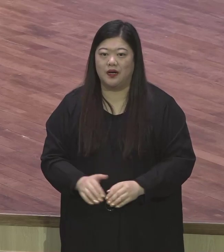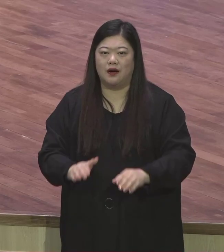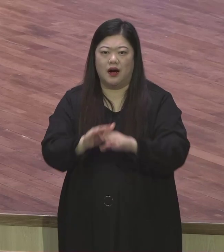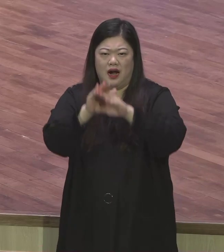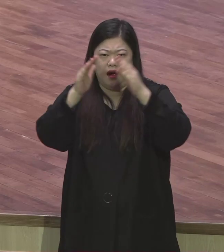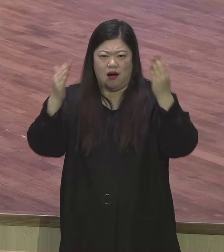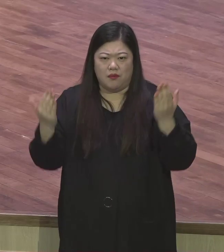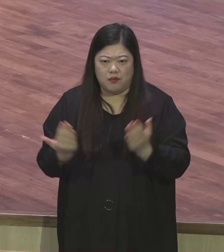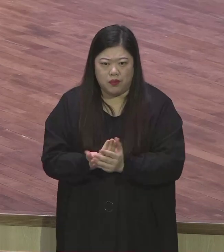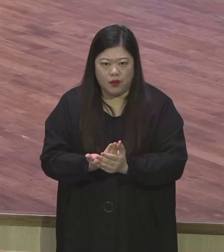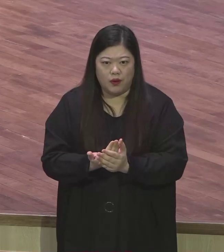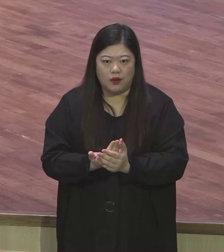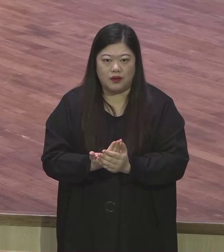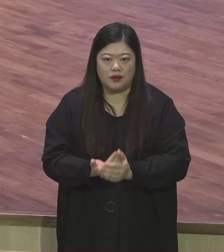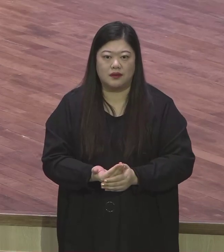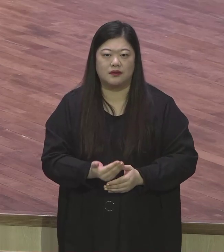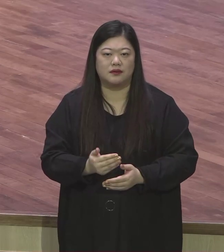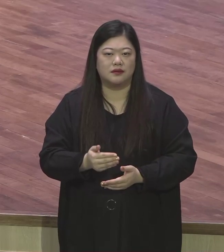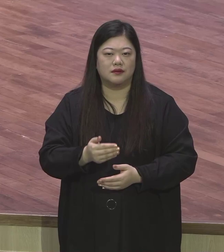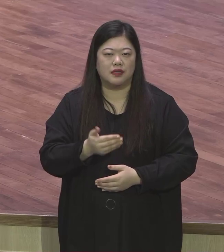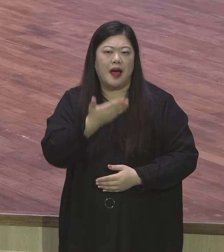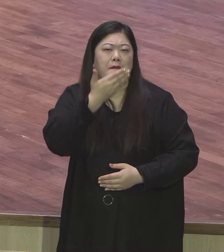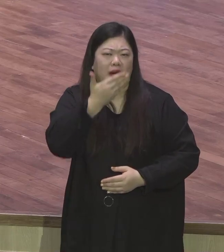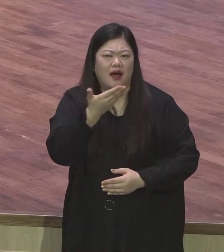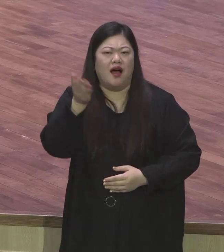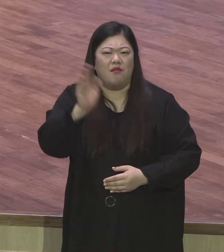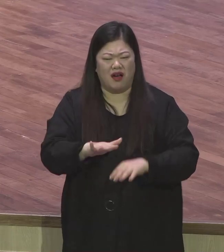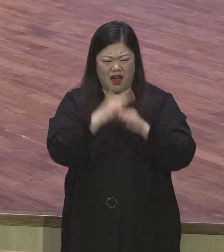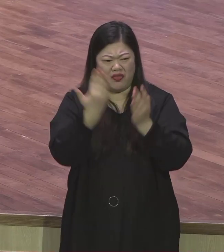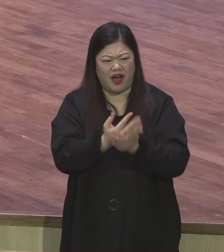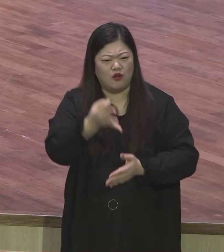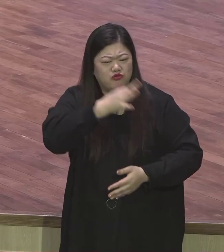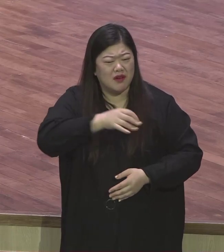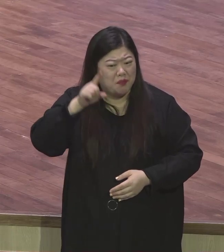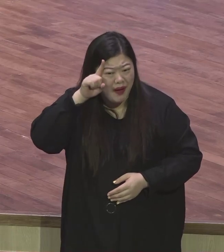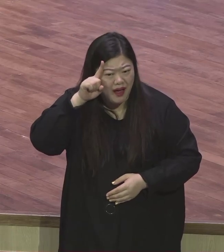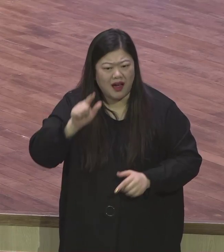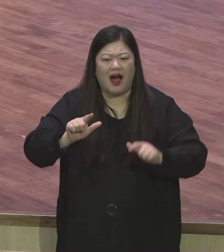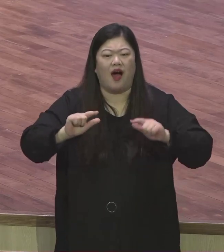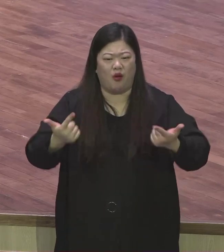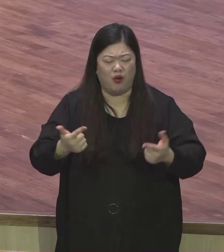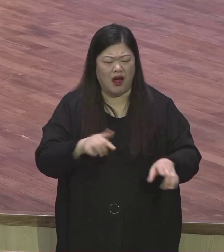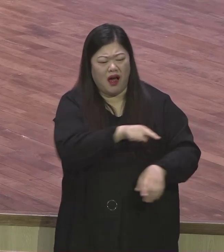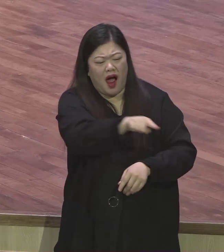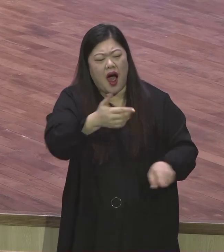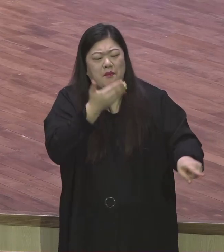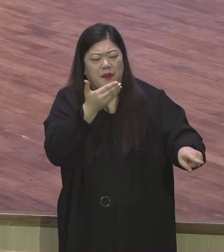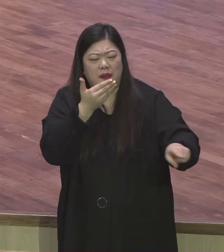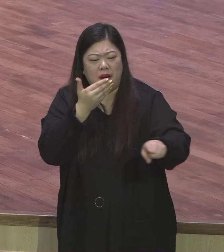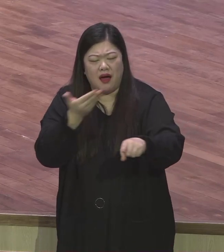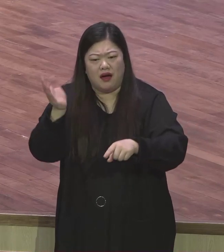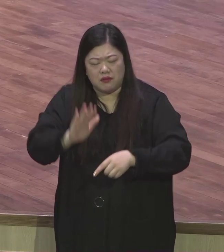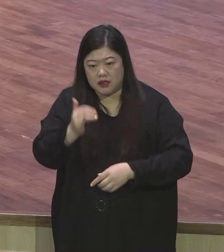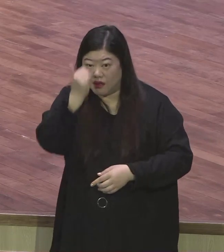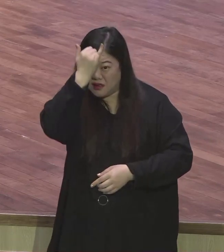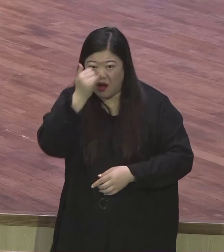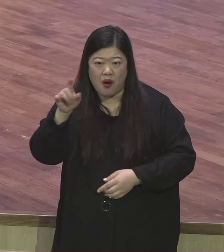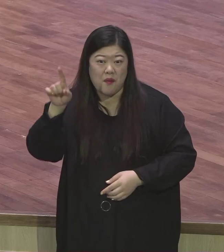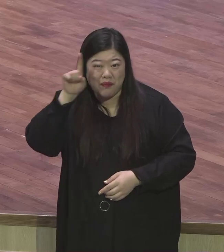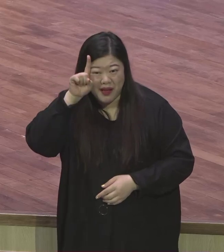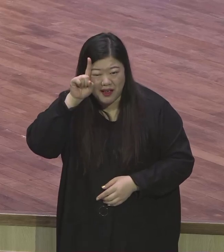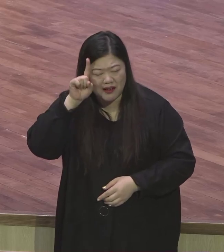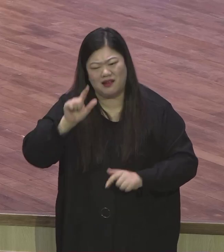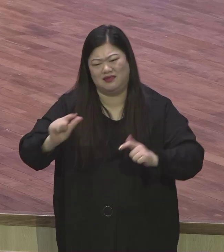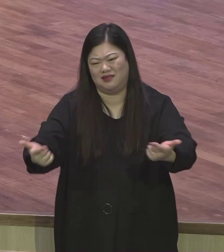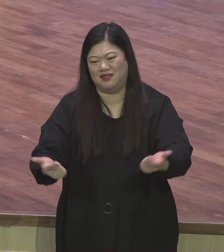가나 모든 것이 유익한 것이 아니요 모든 것이 가나 모든 것이 덕을 세우는 것이